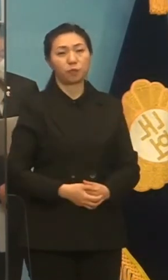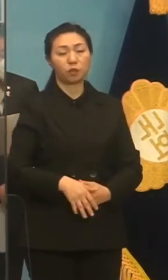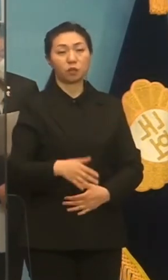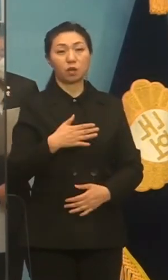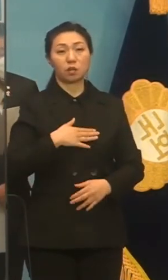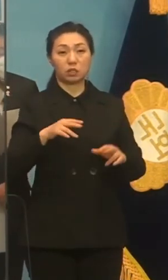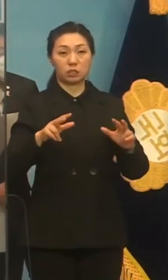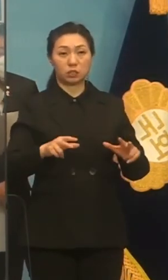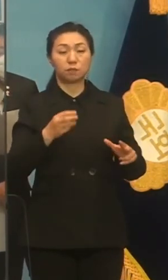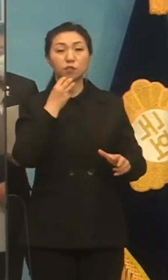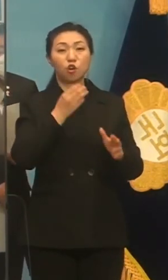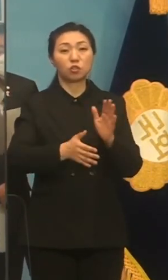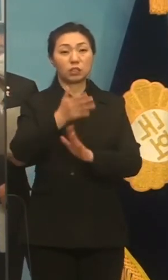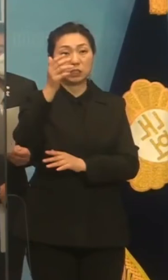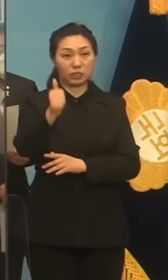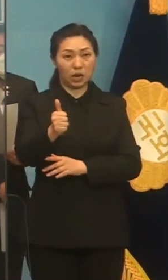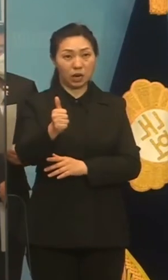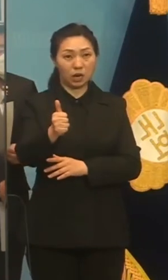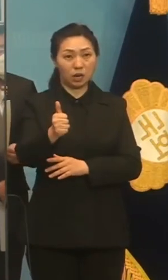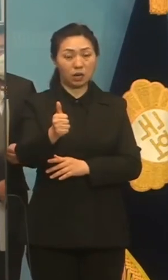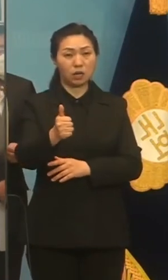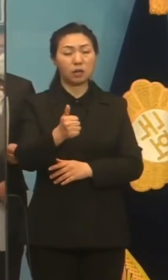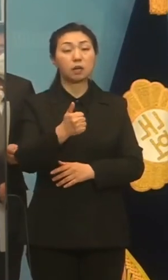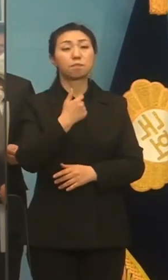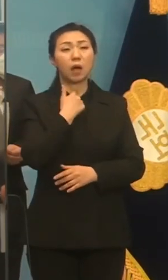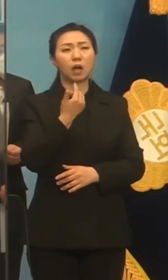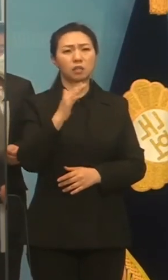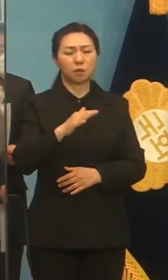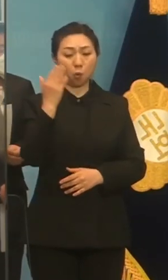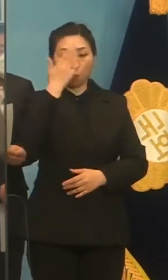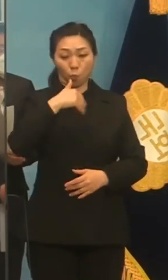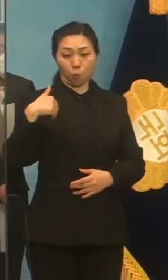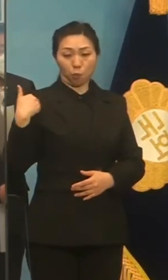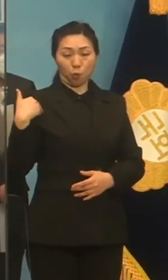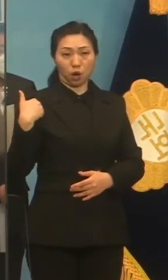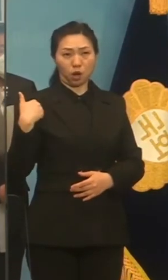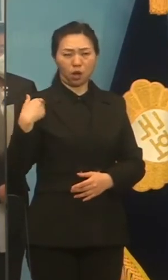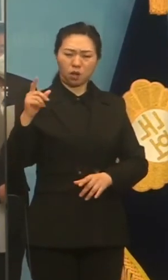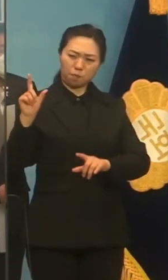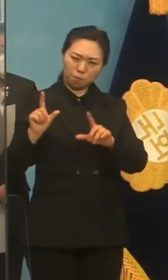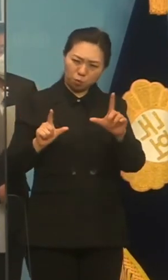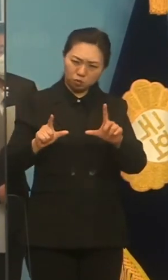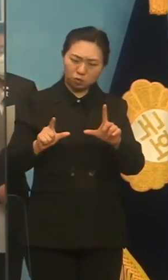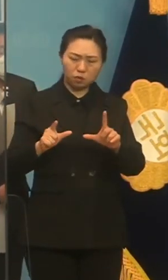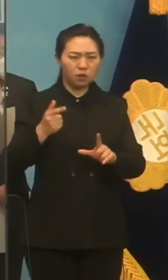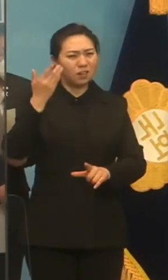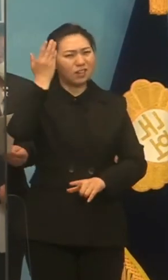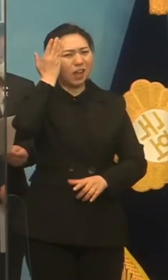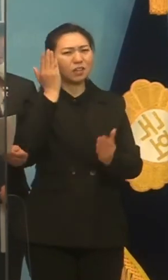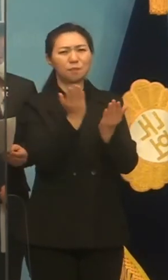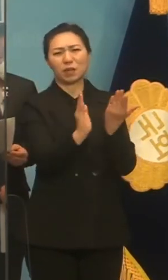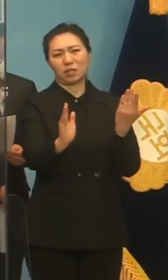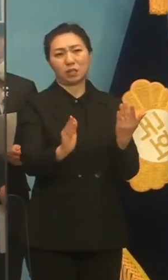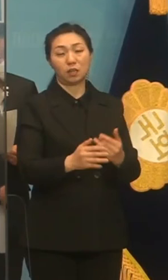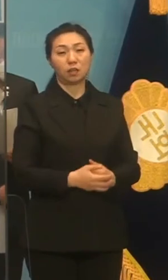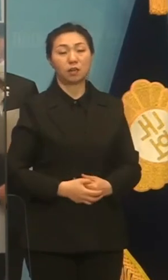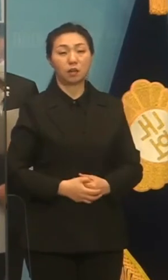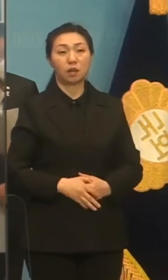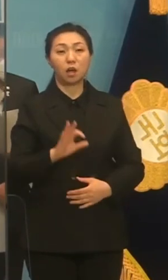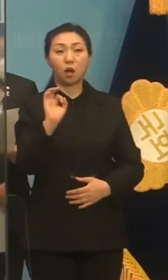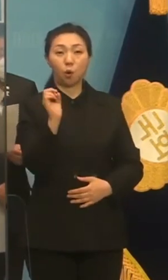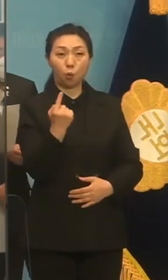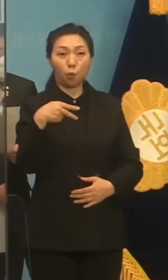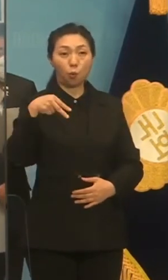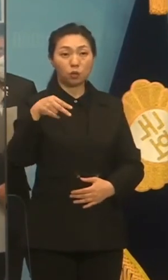그러니 한테 시장이지만 저장 올라 나라는 해명은 상식 되지 않습니다 오늘은